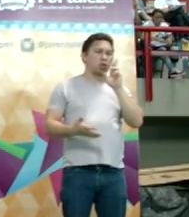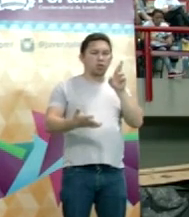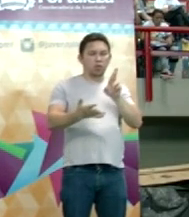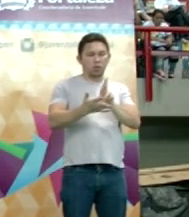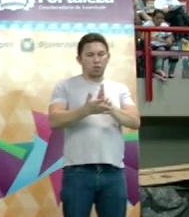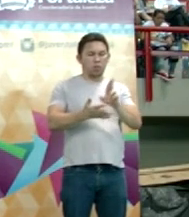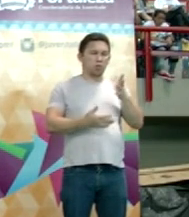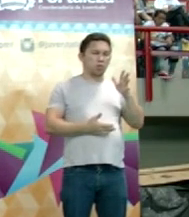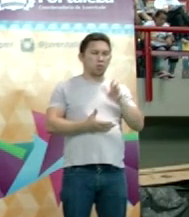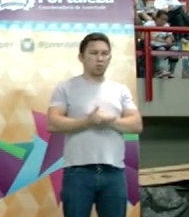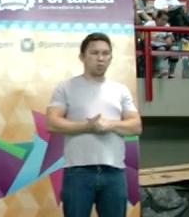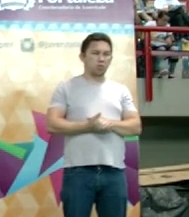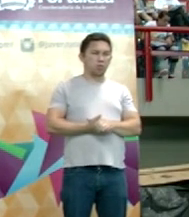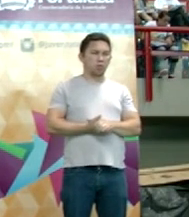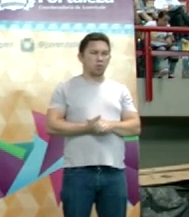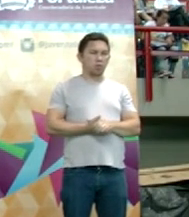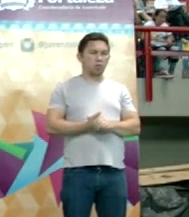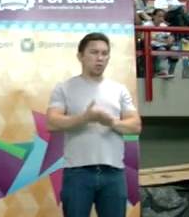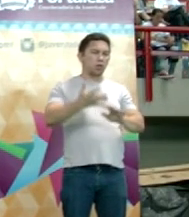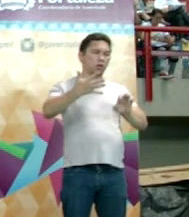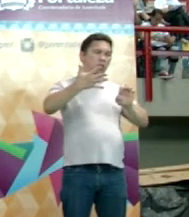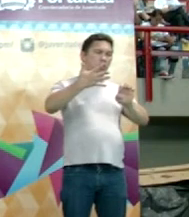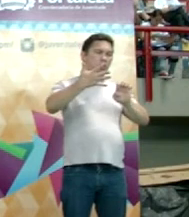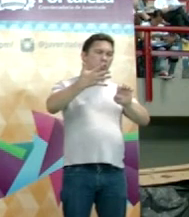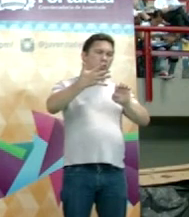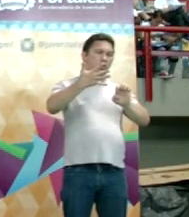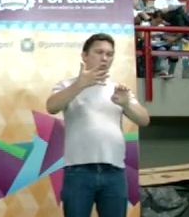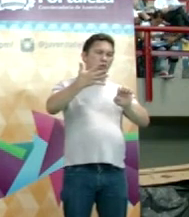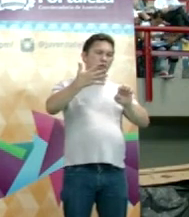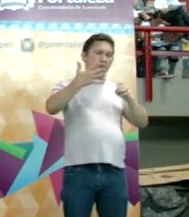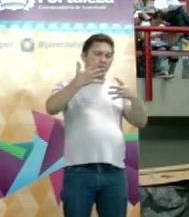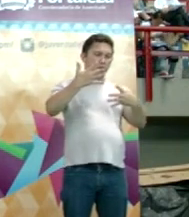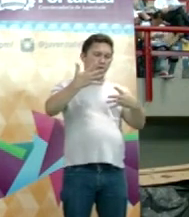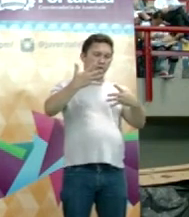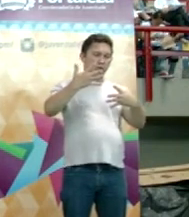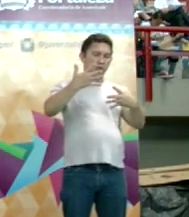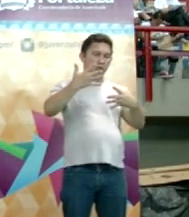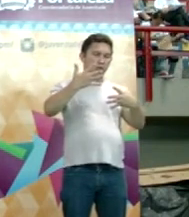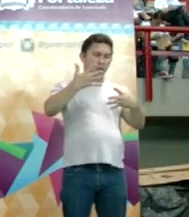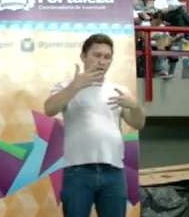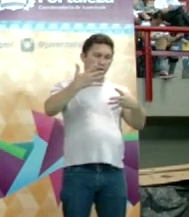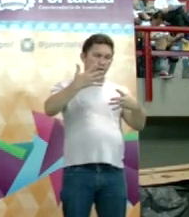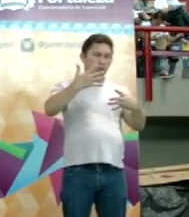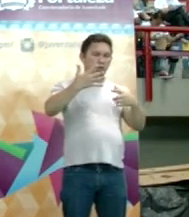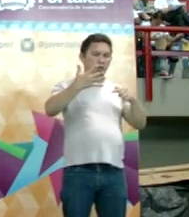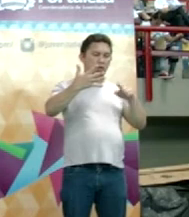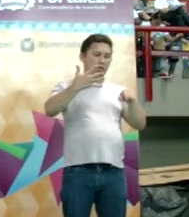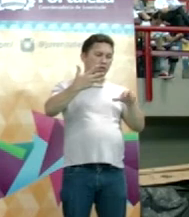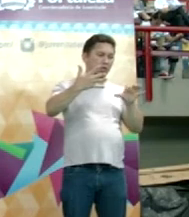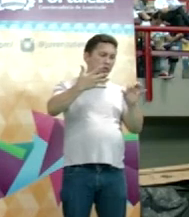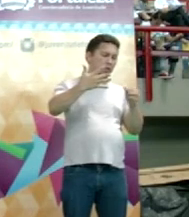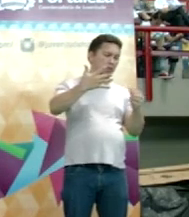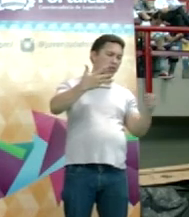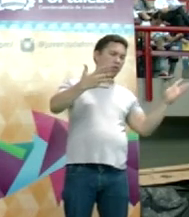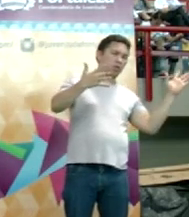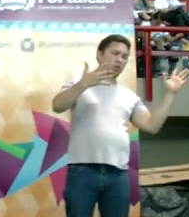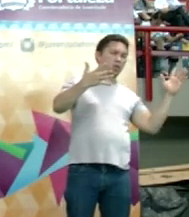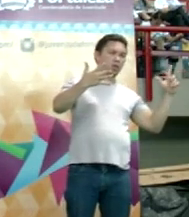dar aproximadamente o item E, que é 47,6 bilhões de litros